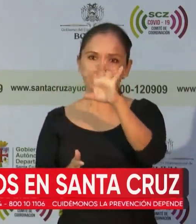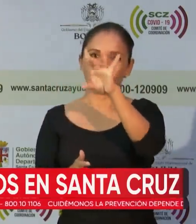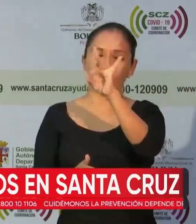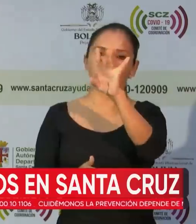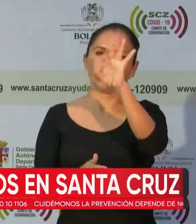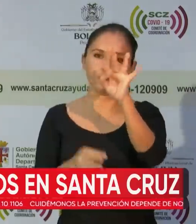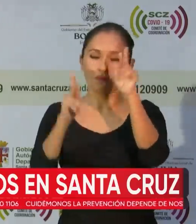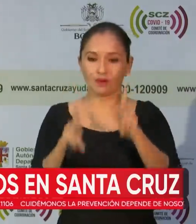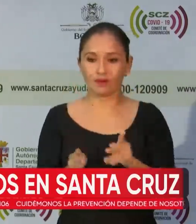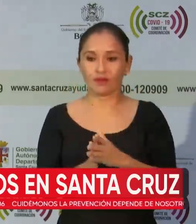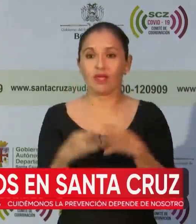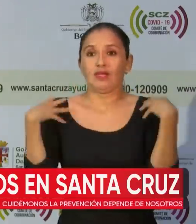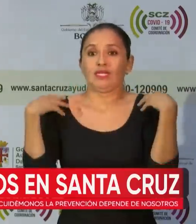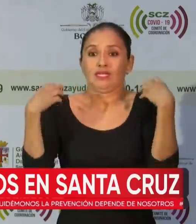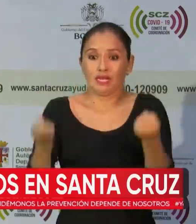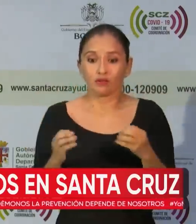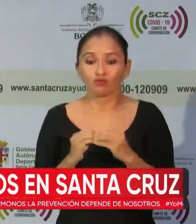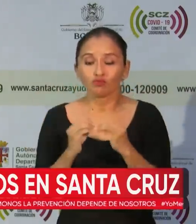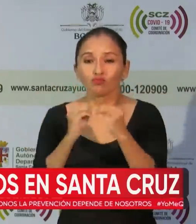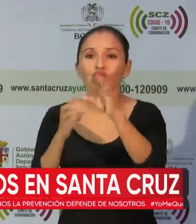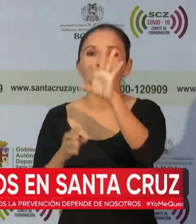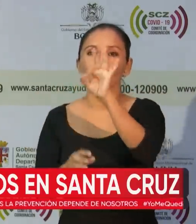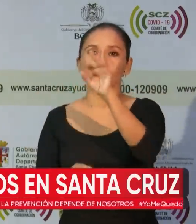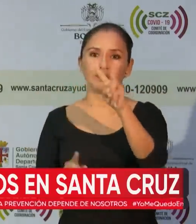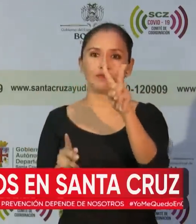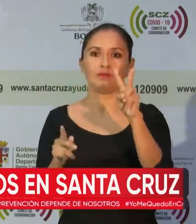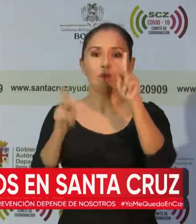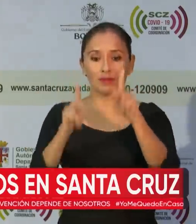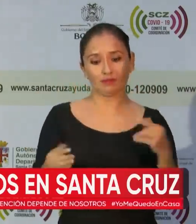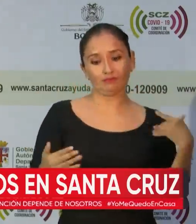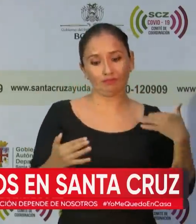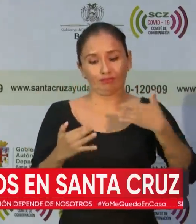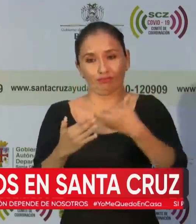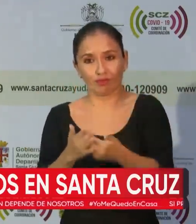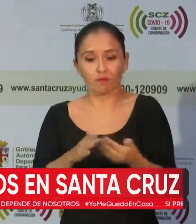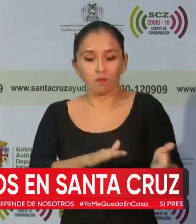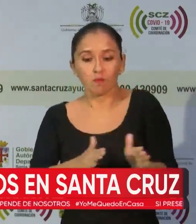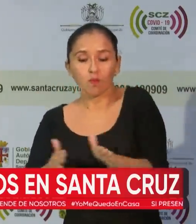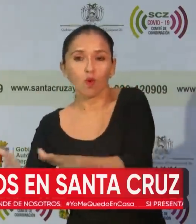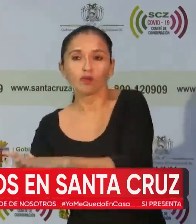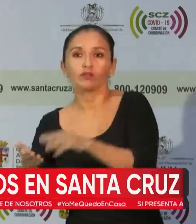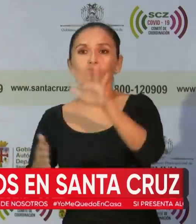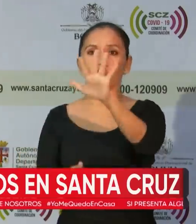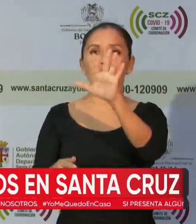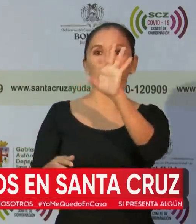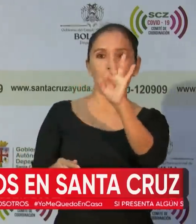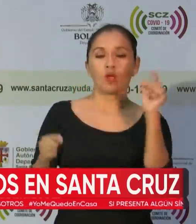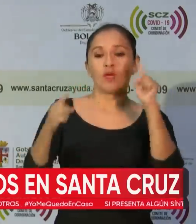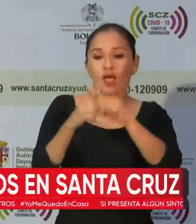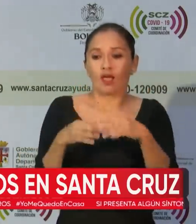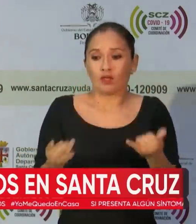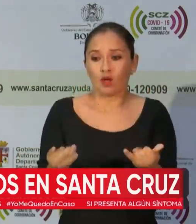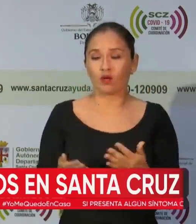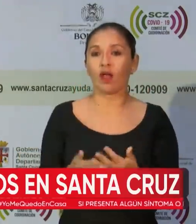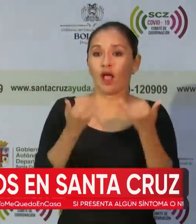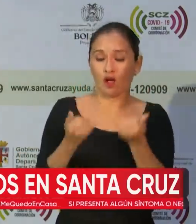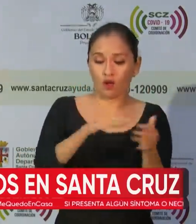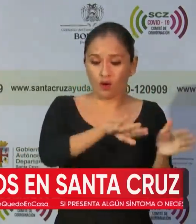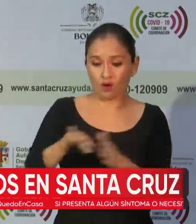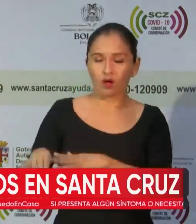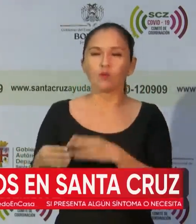3.889, los recuperados 92 y los fallecidos 59. A continuación,